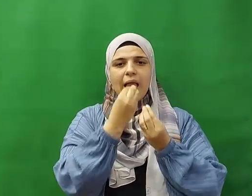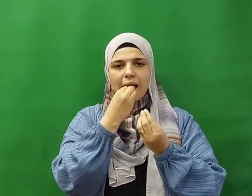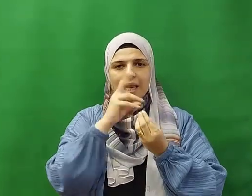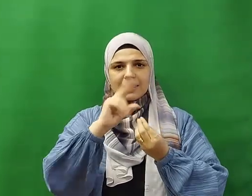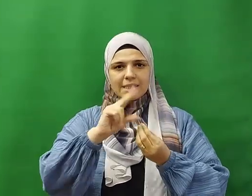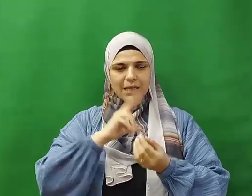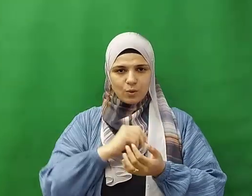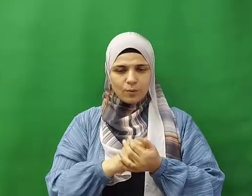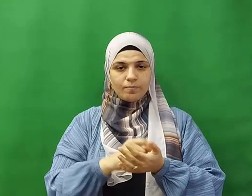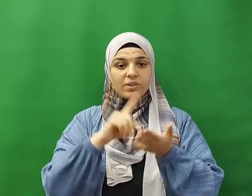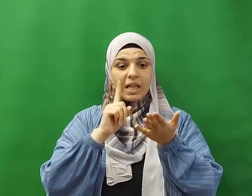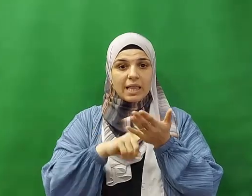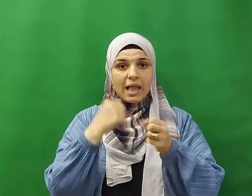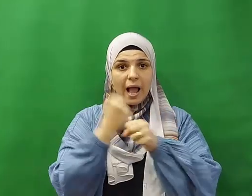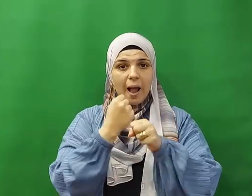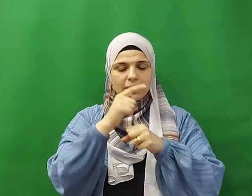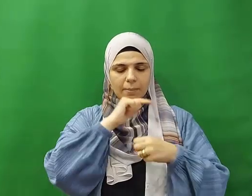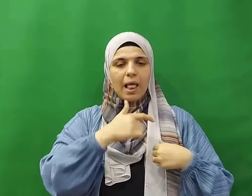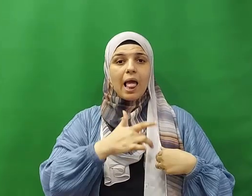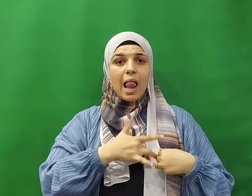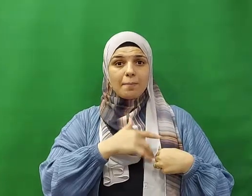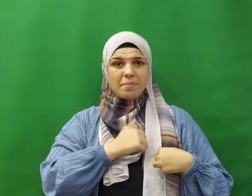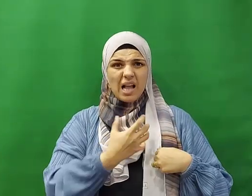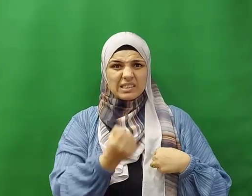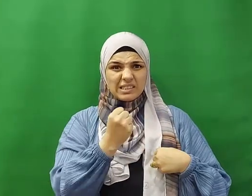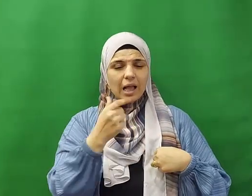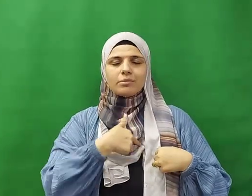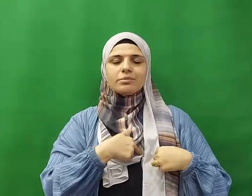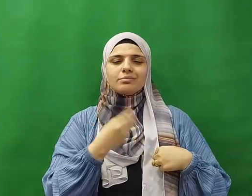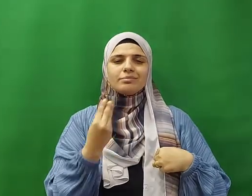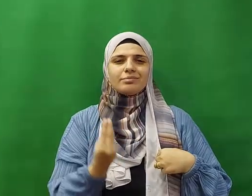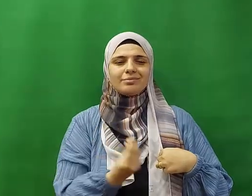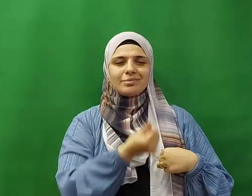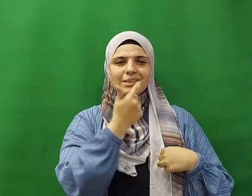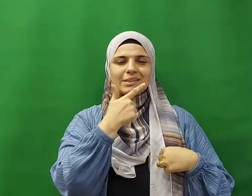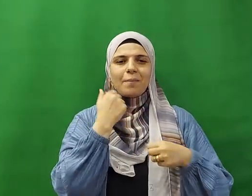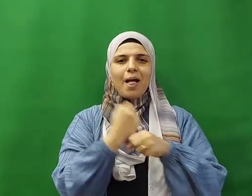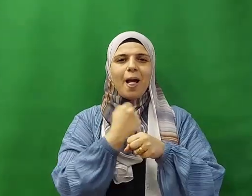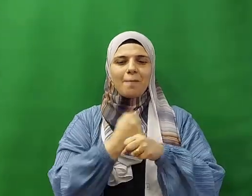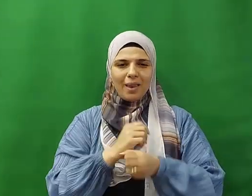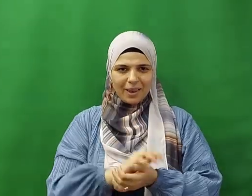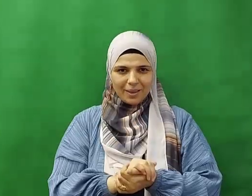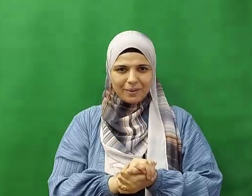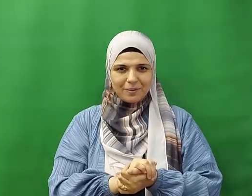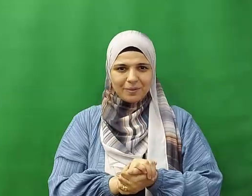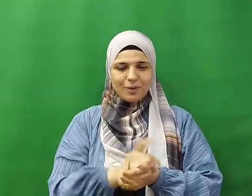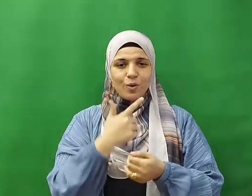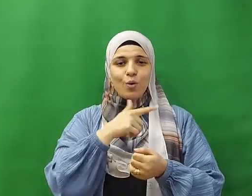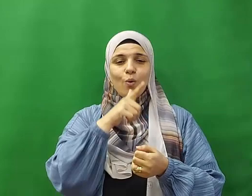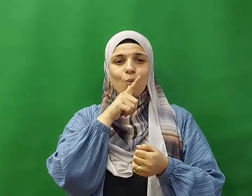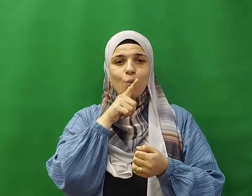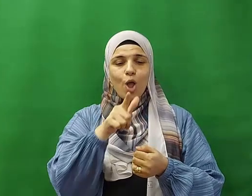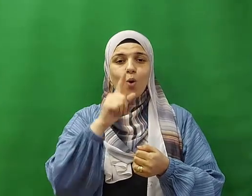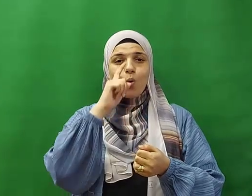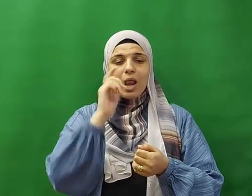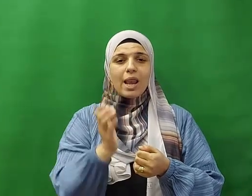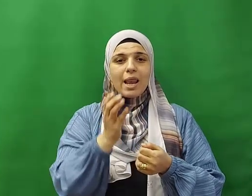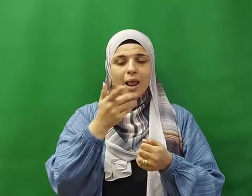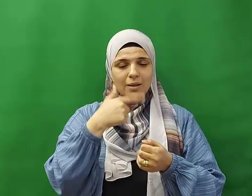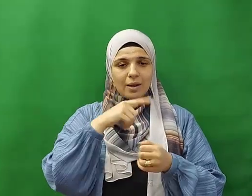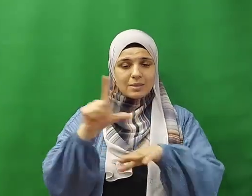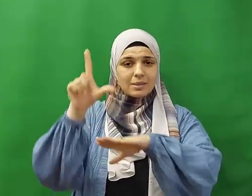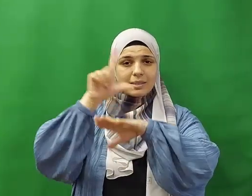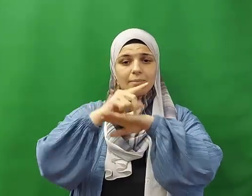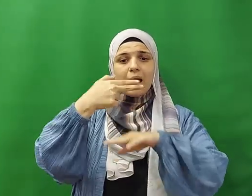وأعطه من طعامك، فإن ذلك يلين قلبك وتقدر على حاجتك. ويقول سيدنا